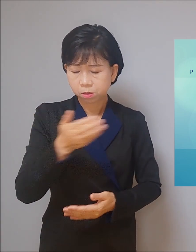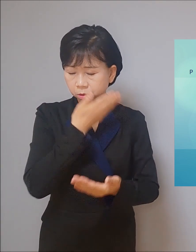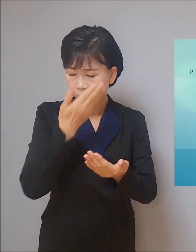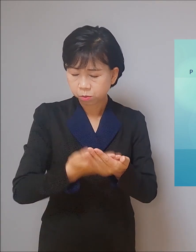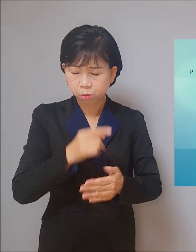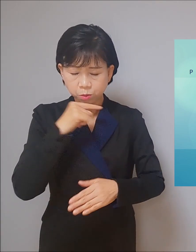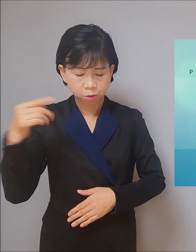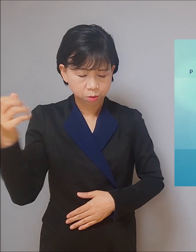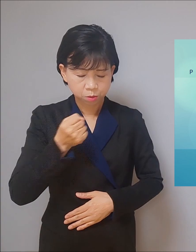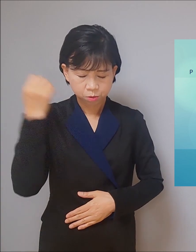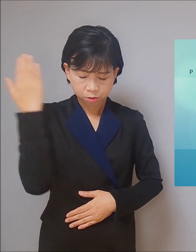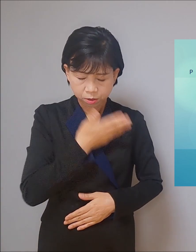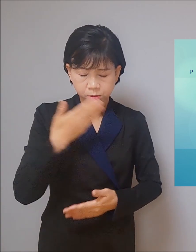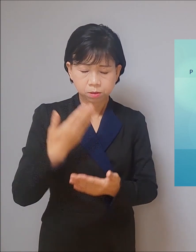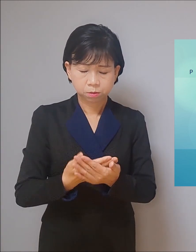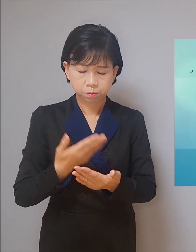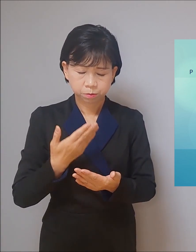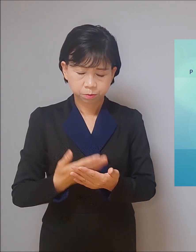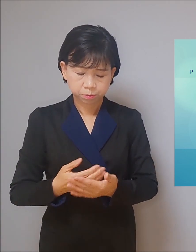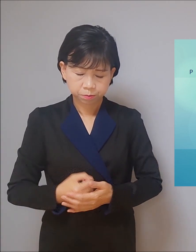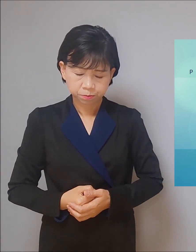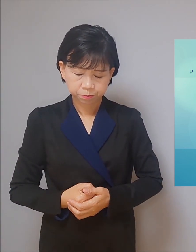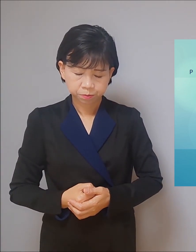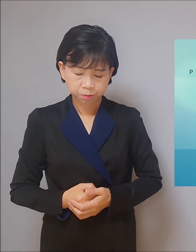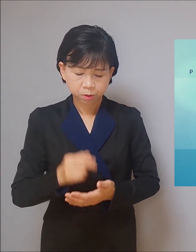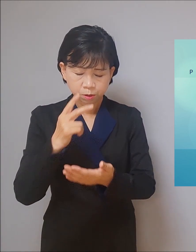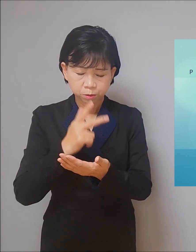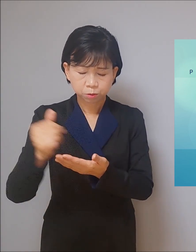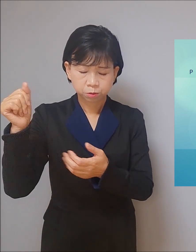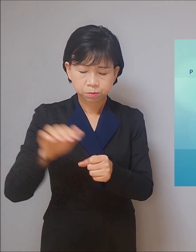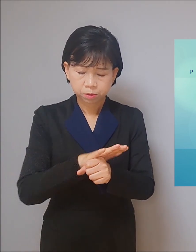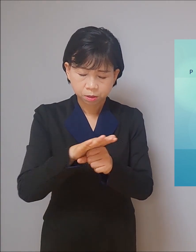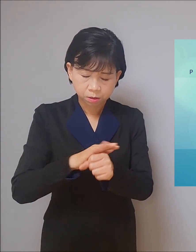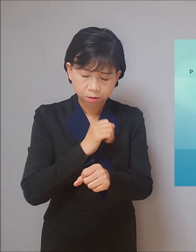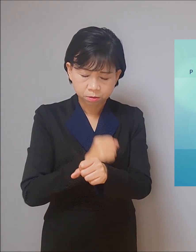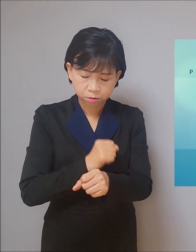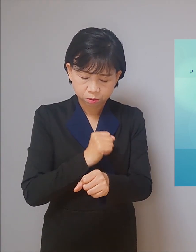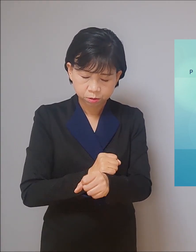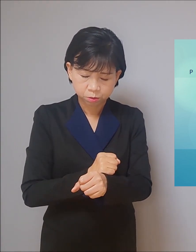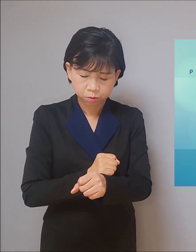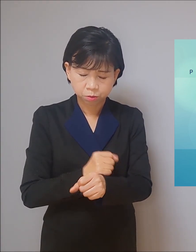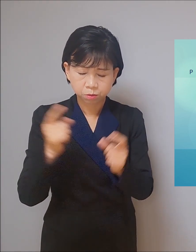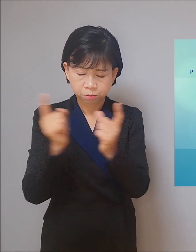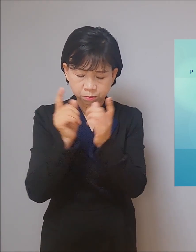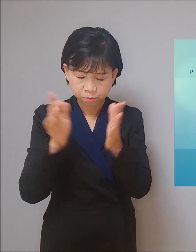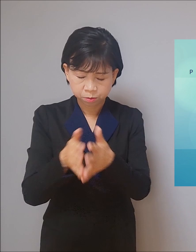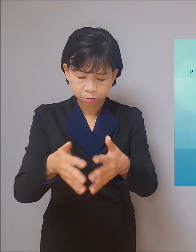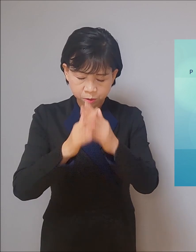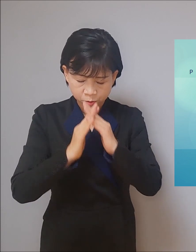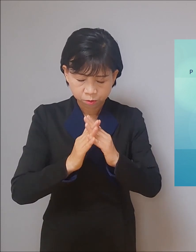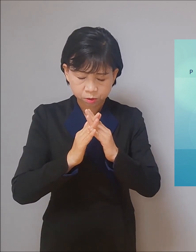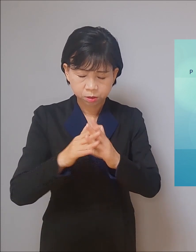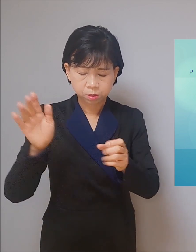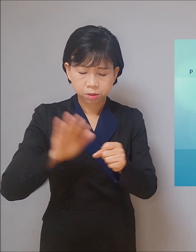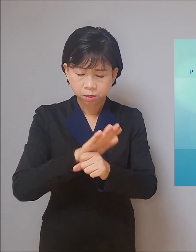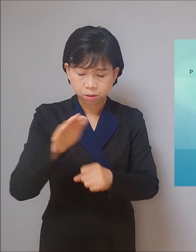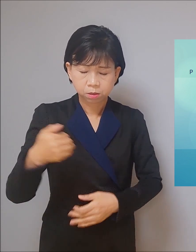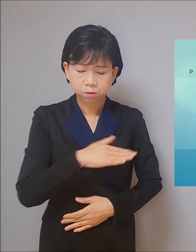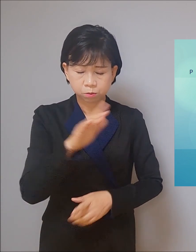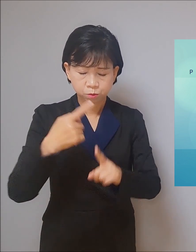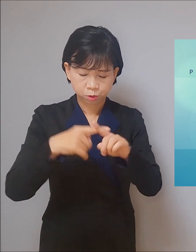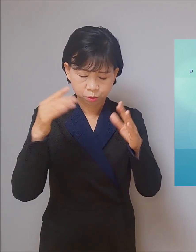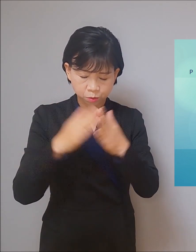보혈로 우리를 정결케 하옵소서. 주님이 사랑하시고 친히 세우신 주께서 사랑하는 우리